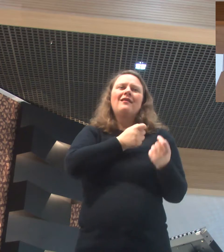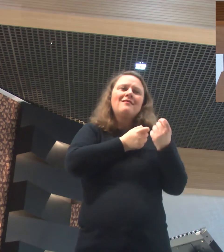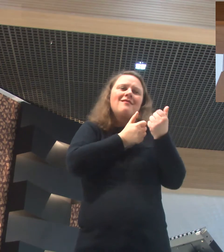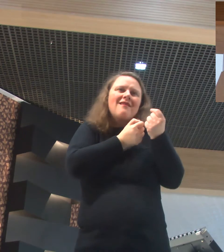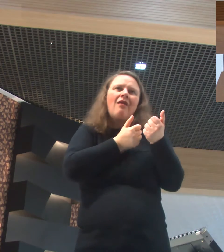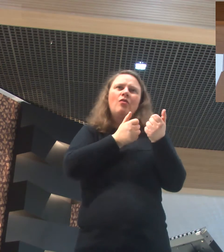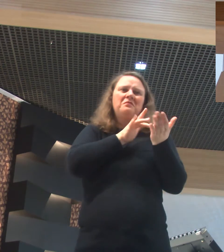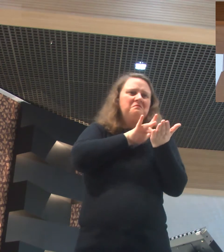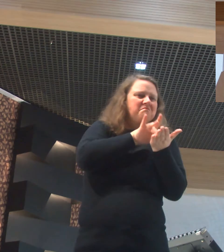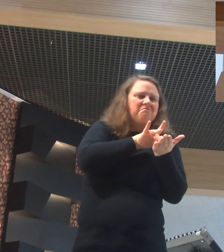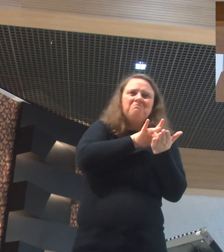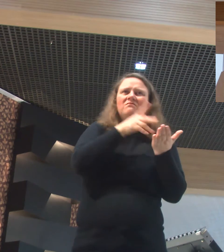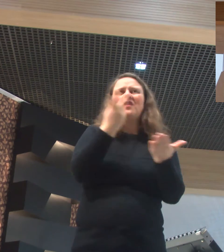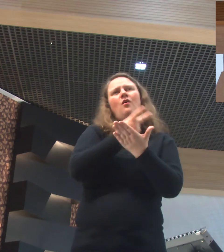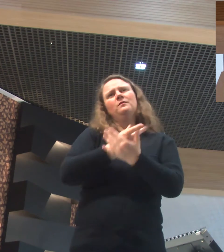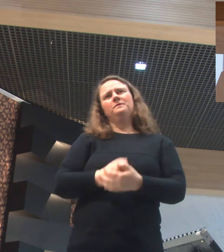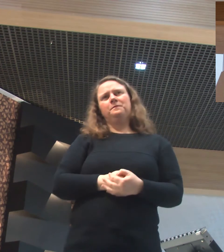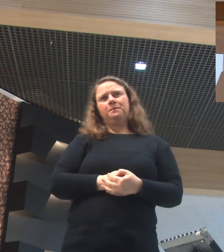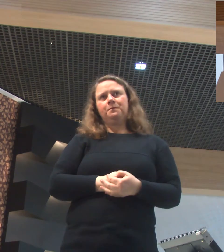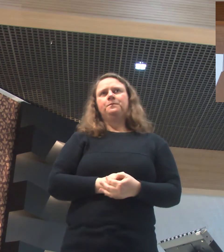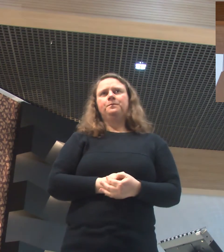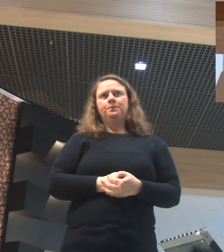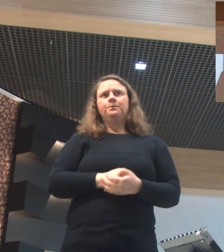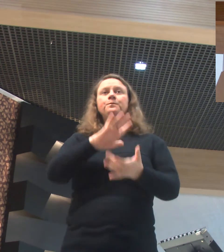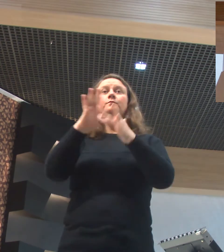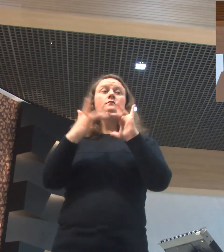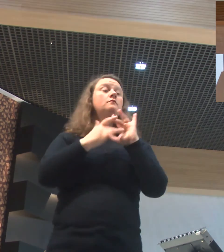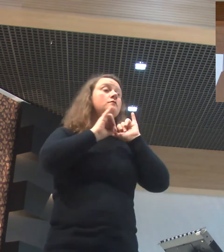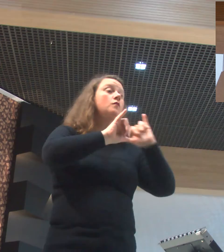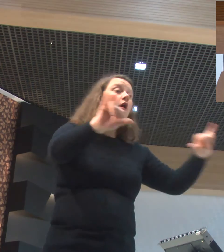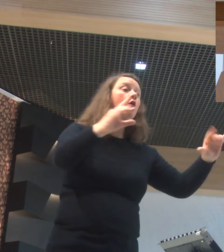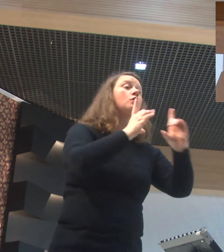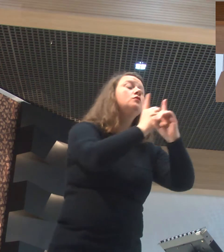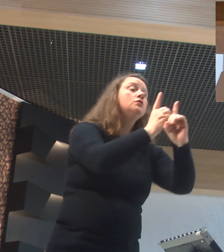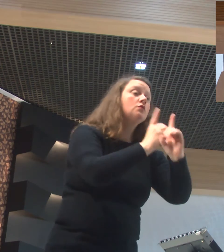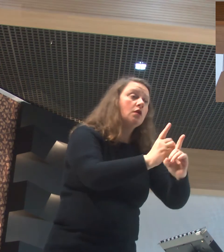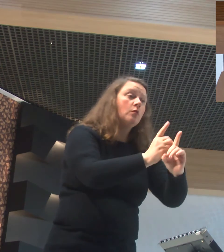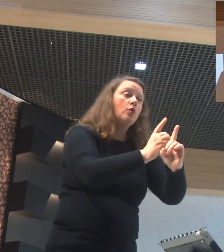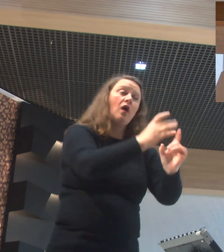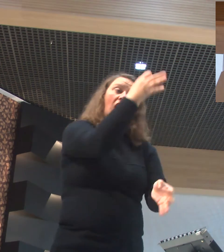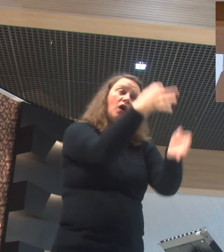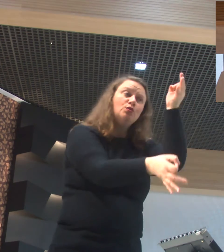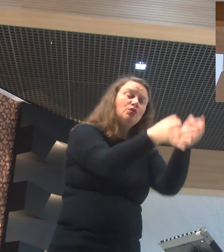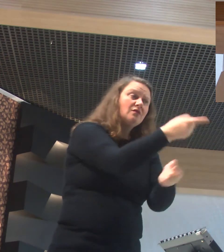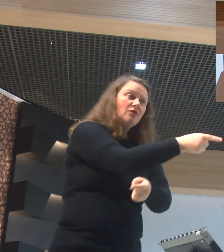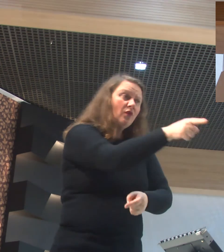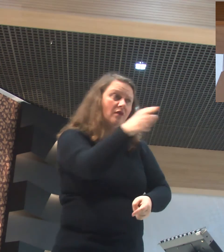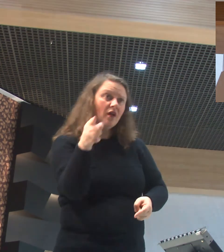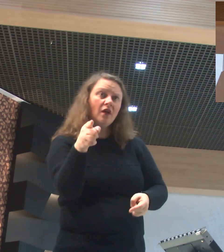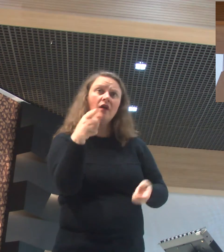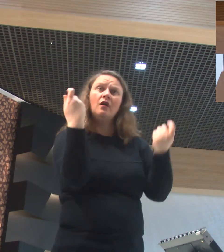combateu todas essas coisas. Então, quando Jesus disse aos seus discípulos, a justiça de vocês tem que